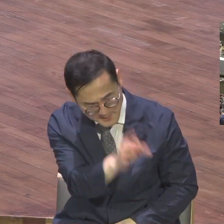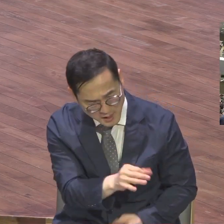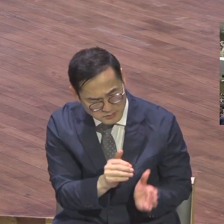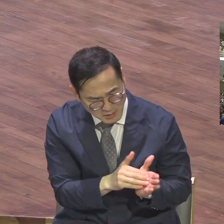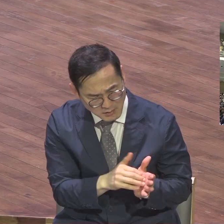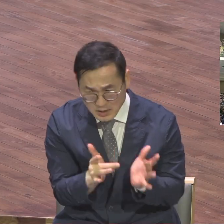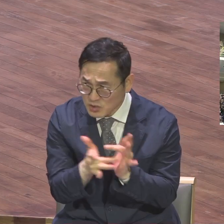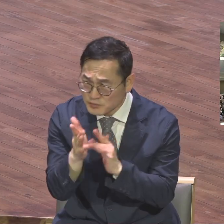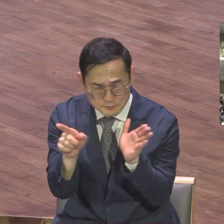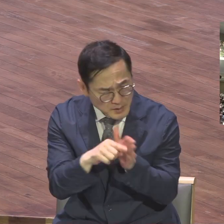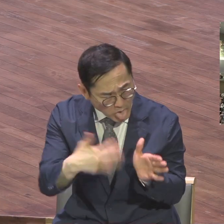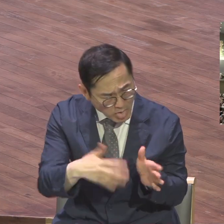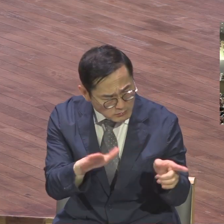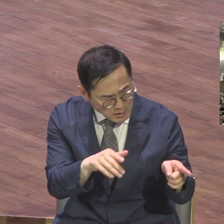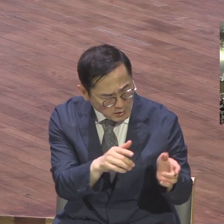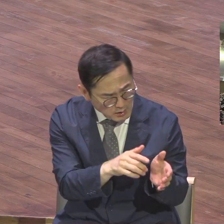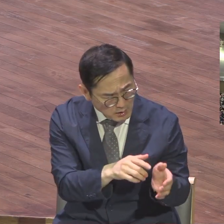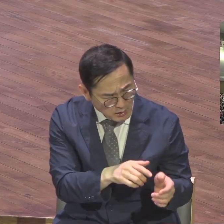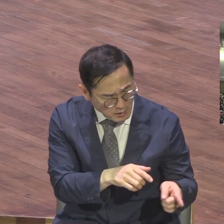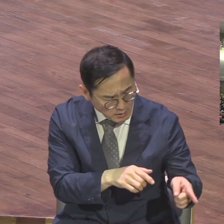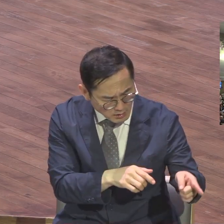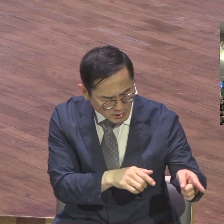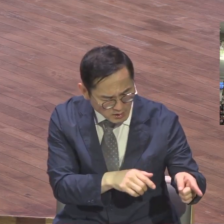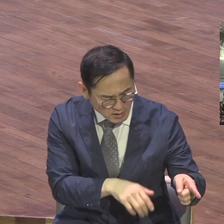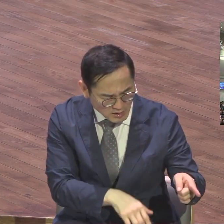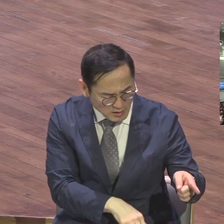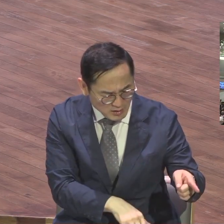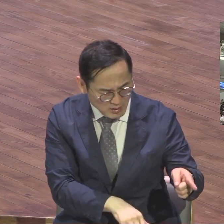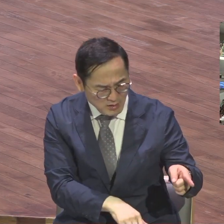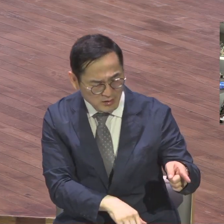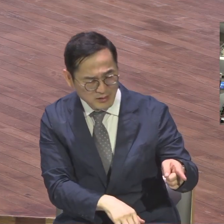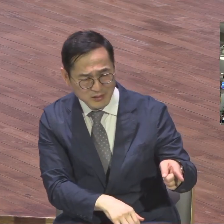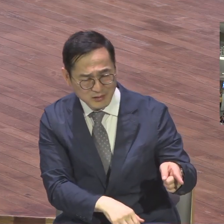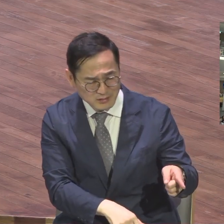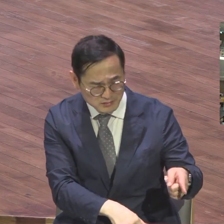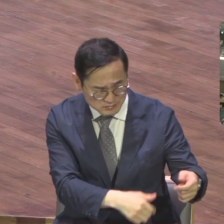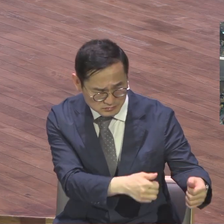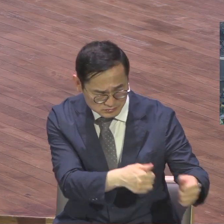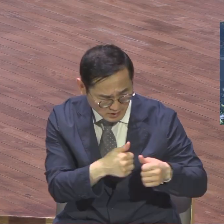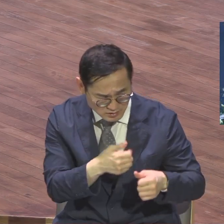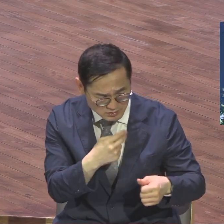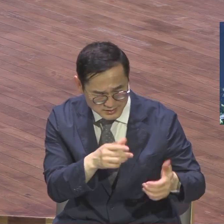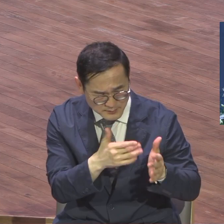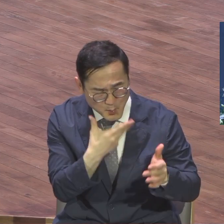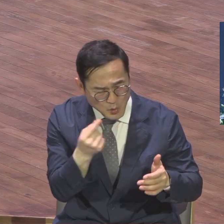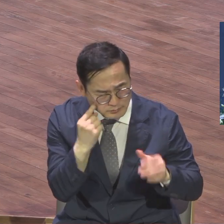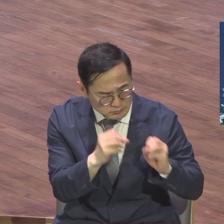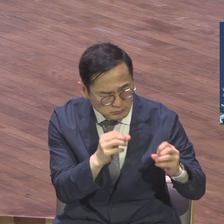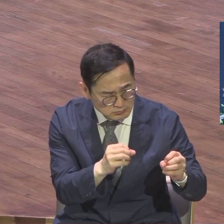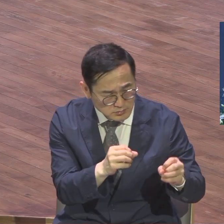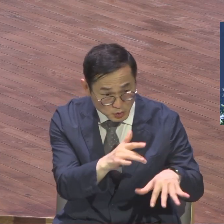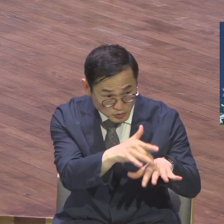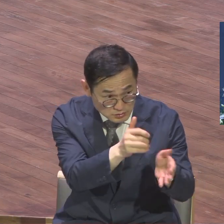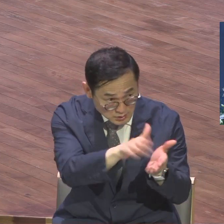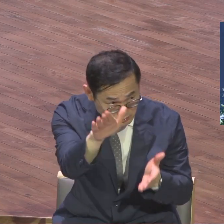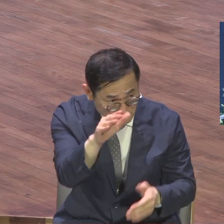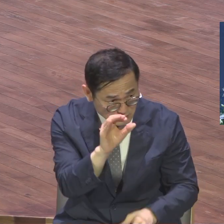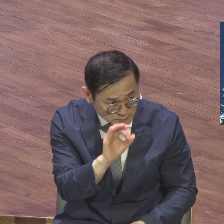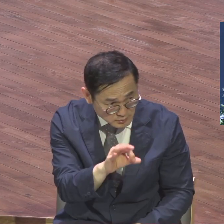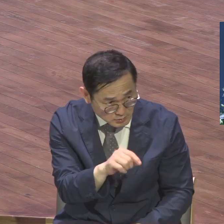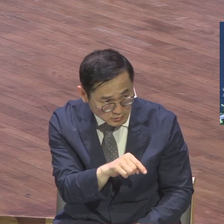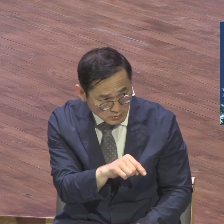보고 우리를 따르지 아니함으로 금하였나이다. 요한을 비롯한 제자들의 마음은